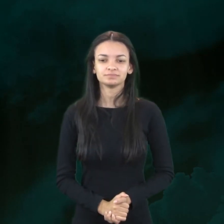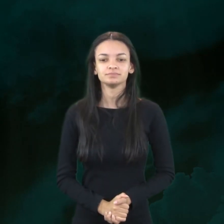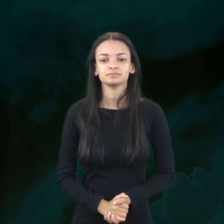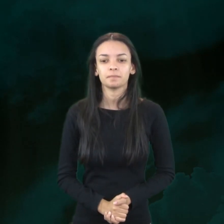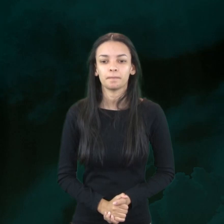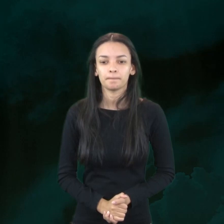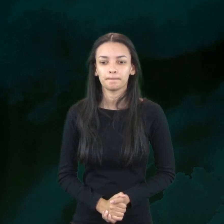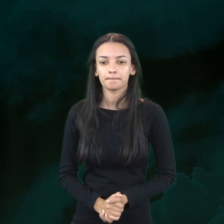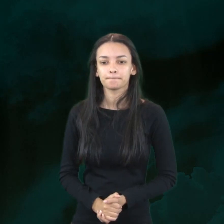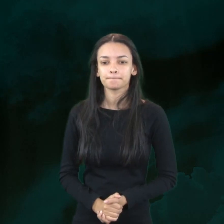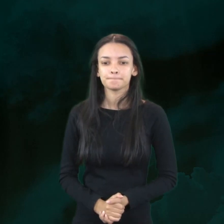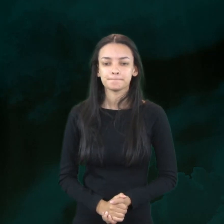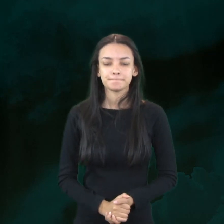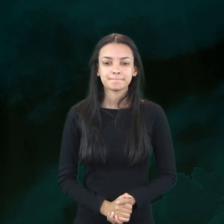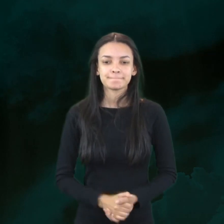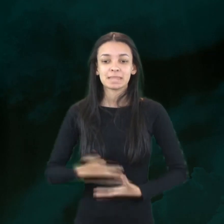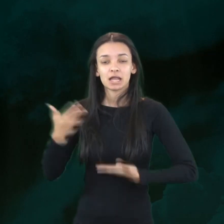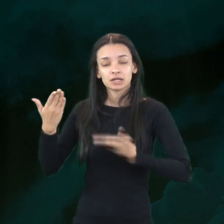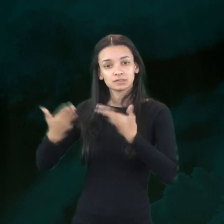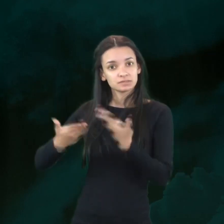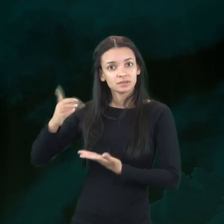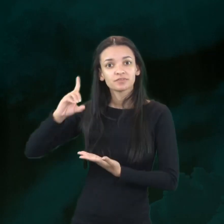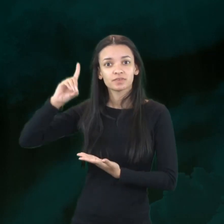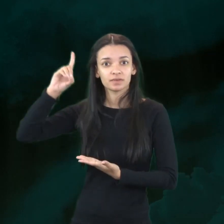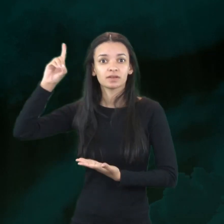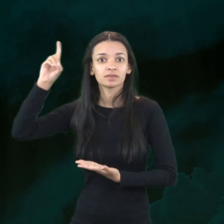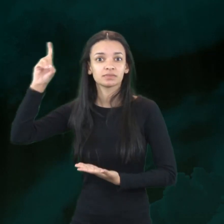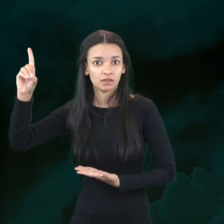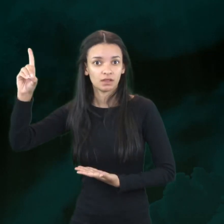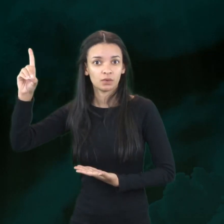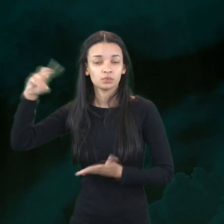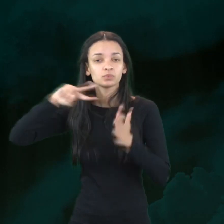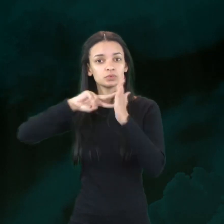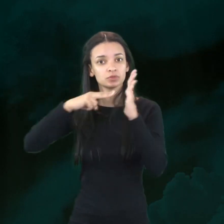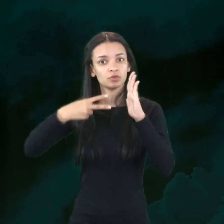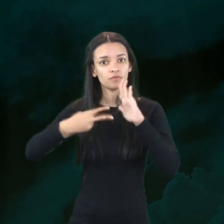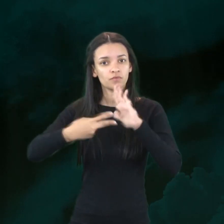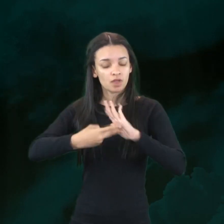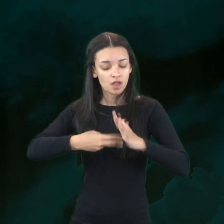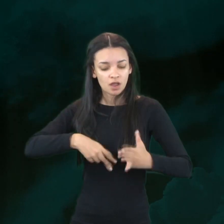hora na esfera do labor de amor. Tá? E